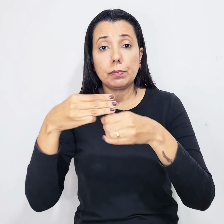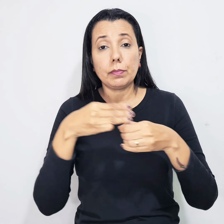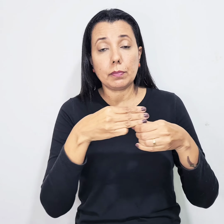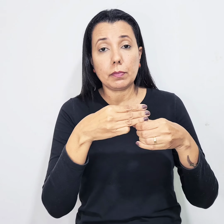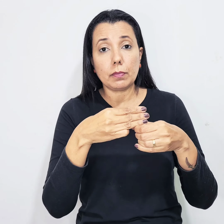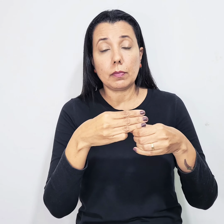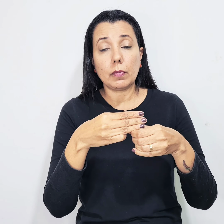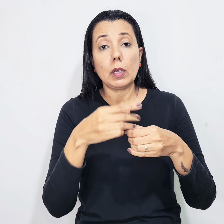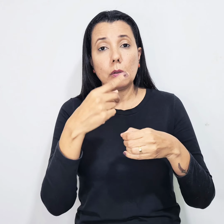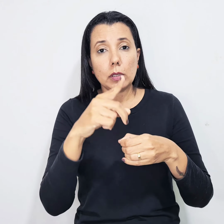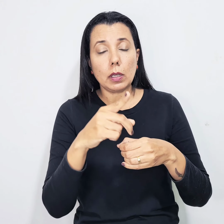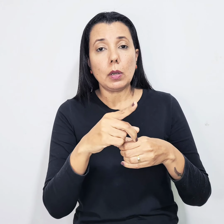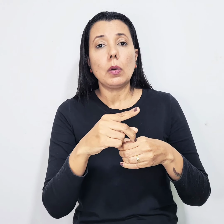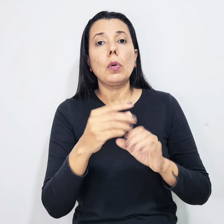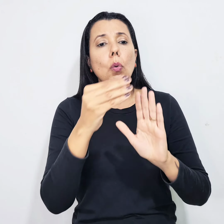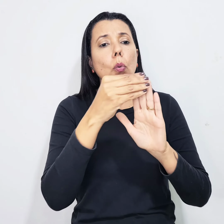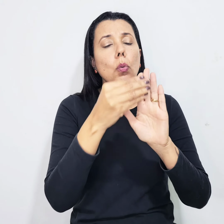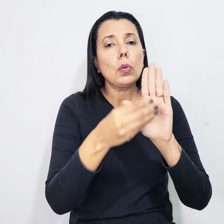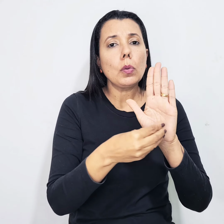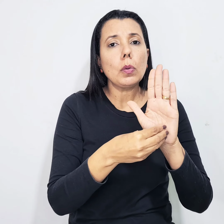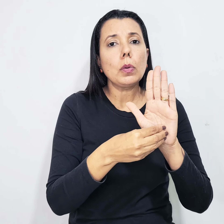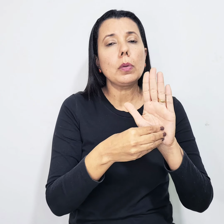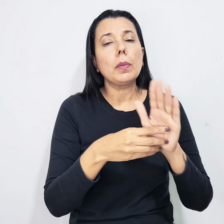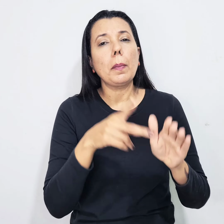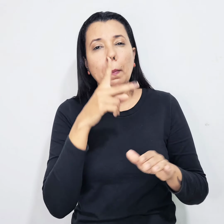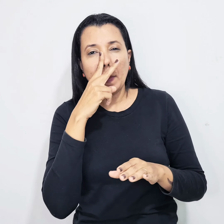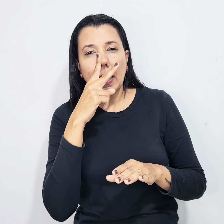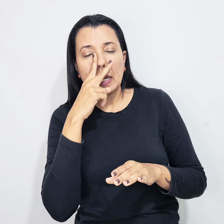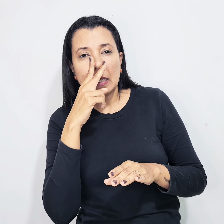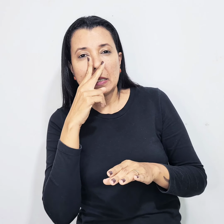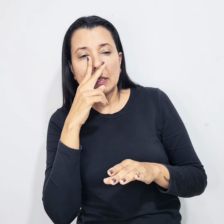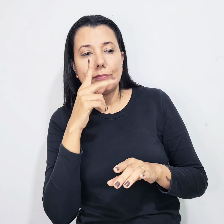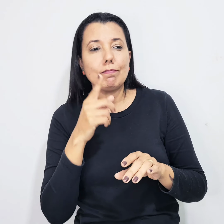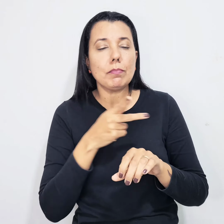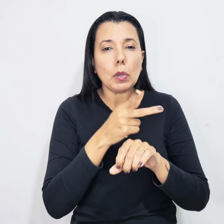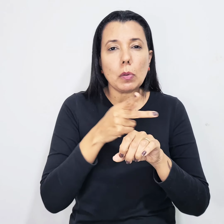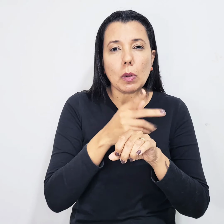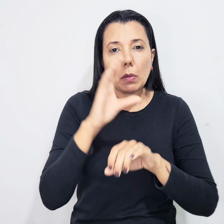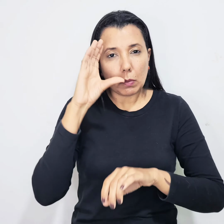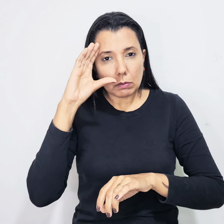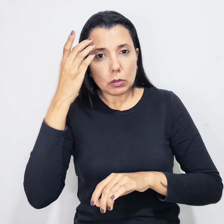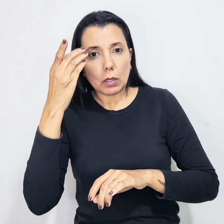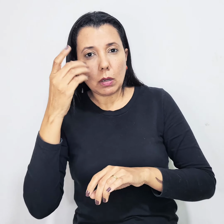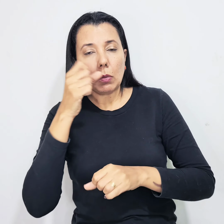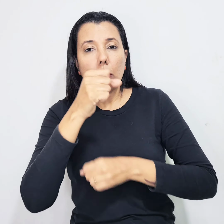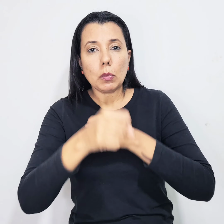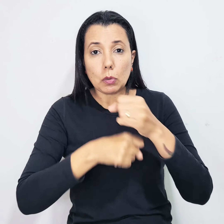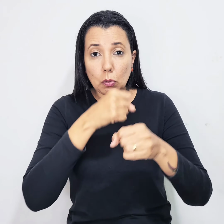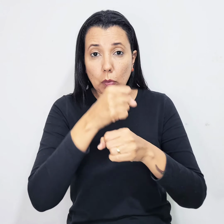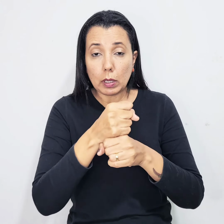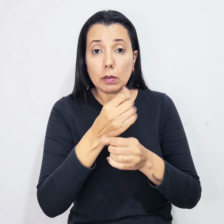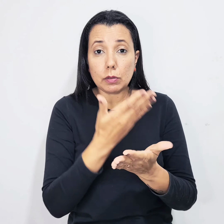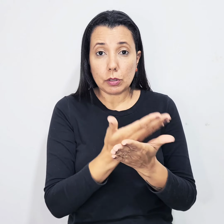o seu conteúdo parece buscar uma solução para o ano letivo de